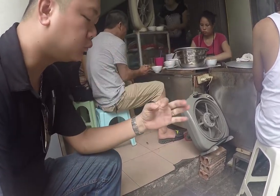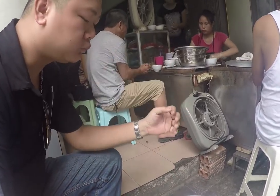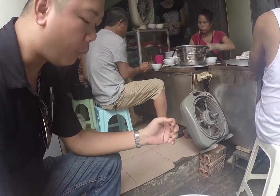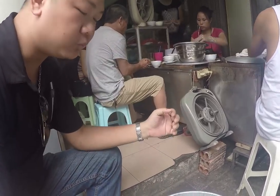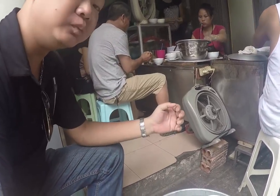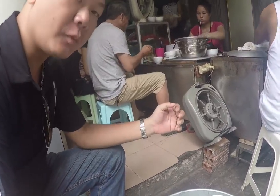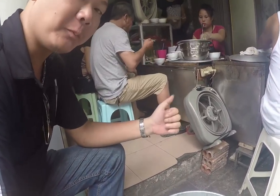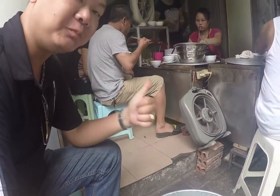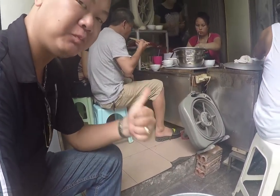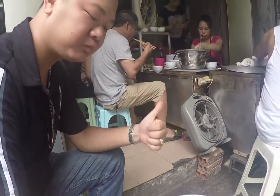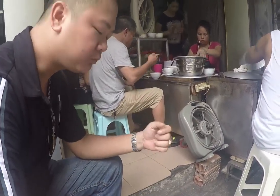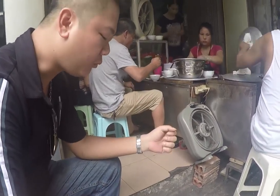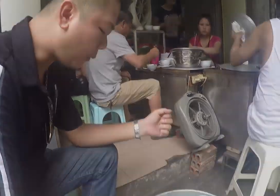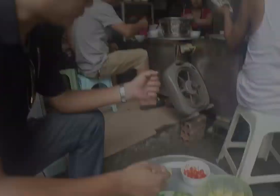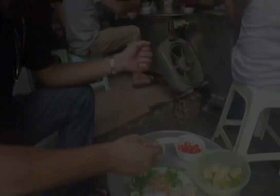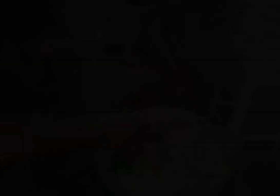Das schmeckt gut.